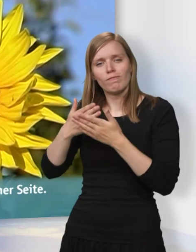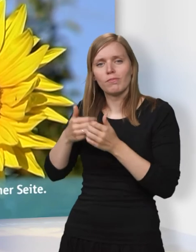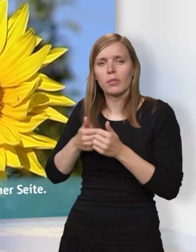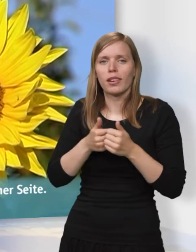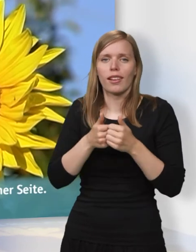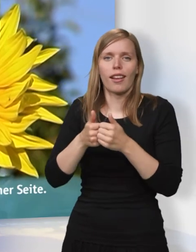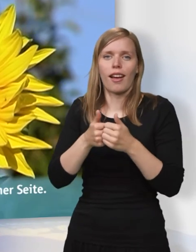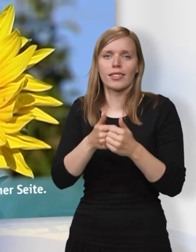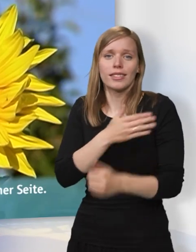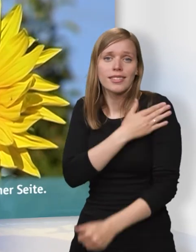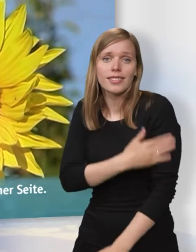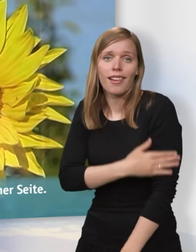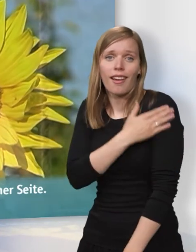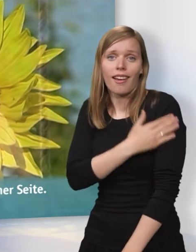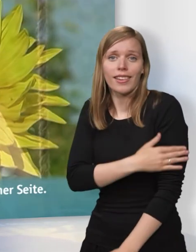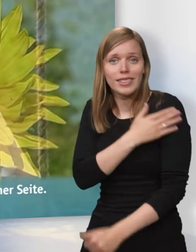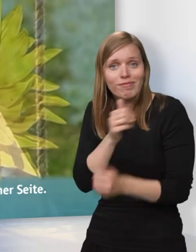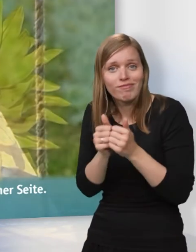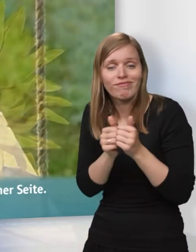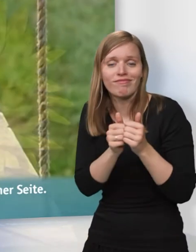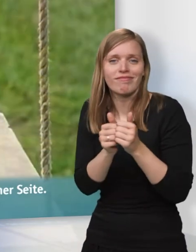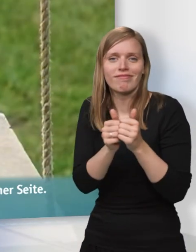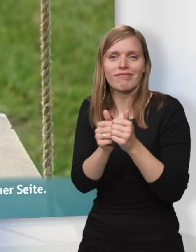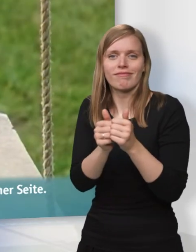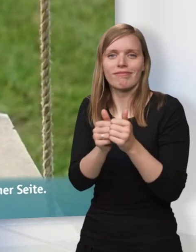bin ich auf deiner Seite.